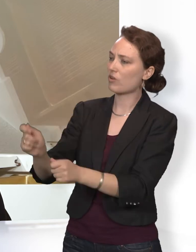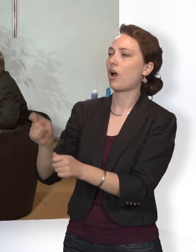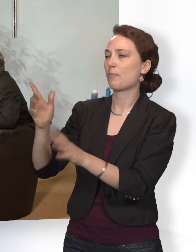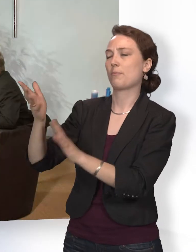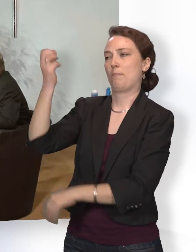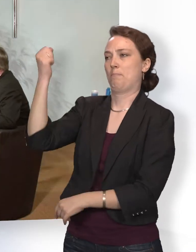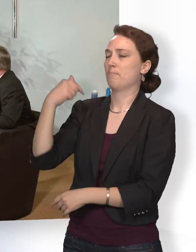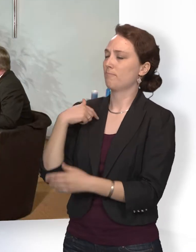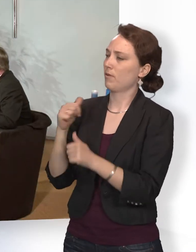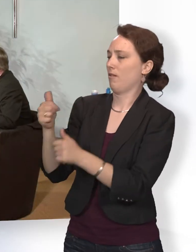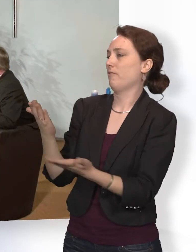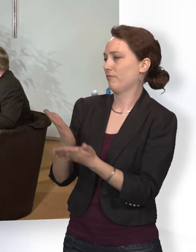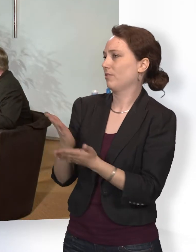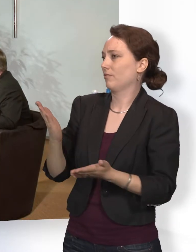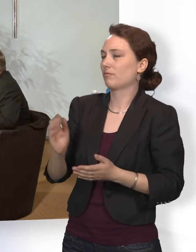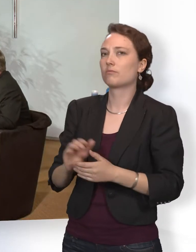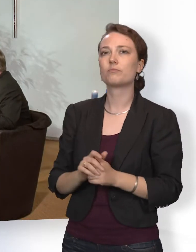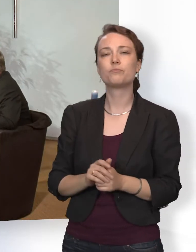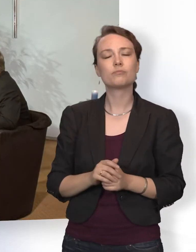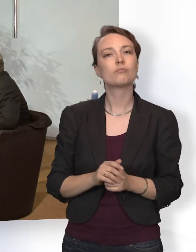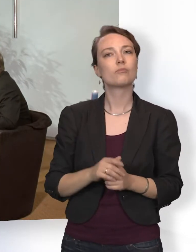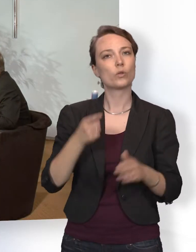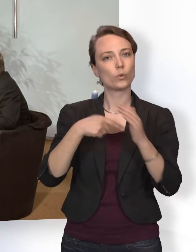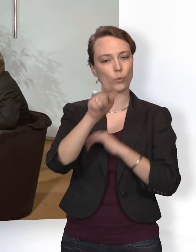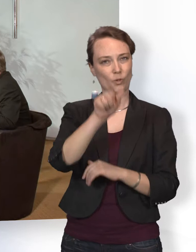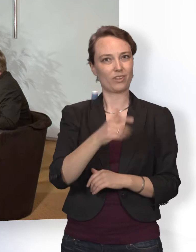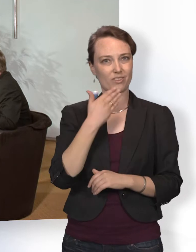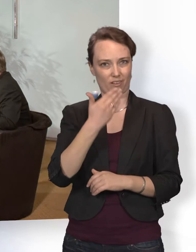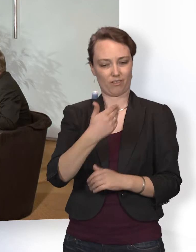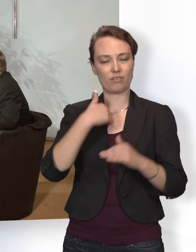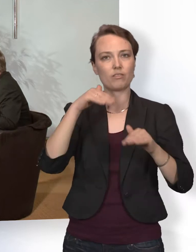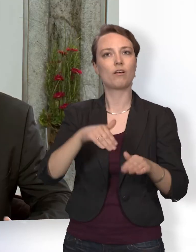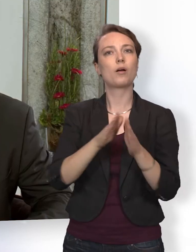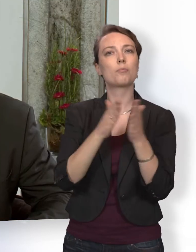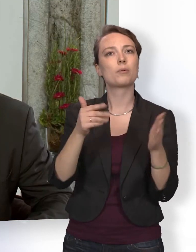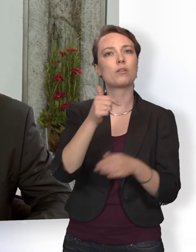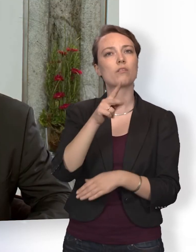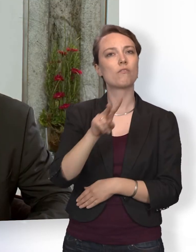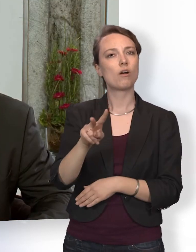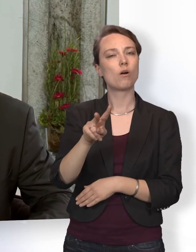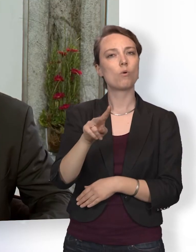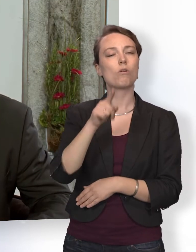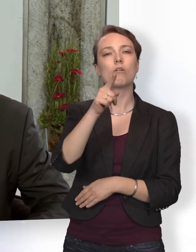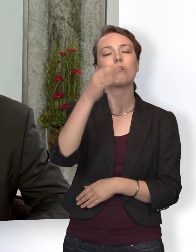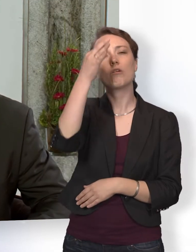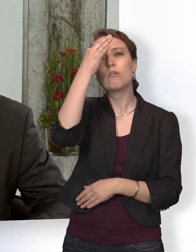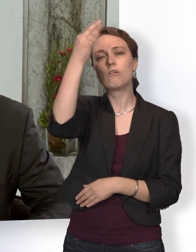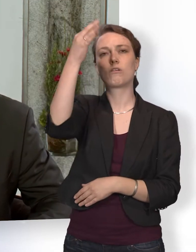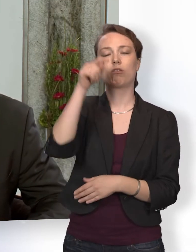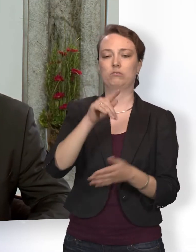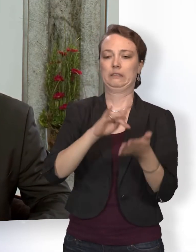erreichen. Wir haben Bibel TV Ihnen zu verdanken. Was hat Sie bewogen, so einen christlichen